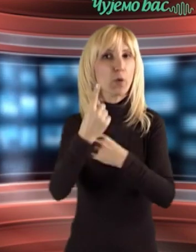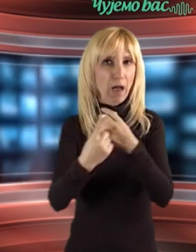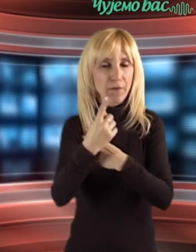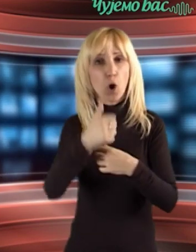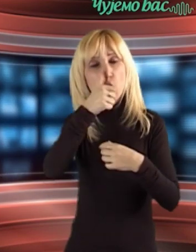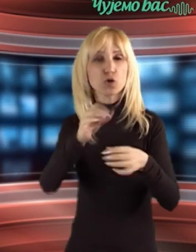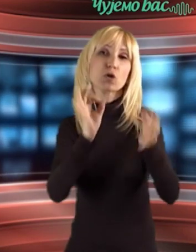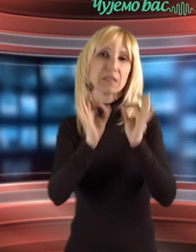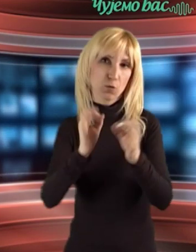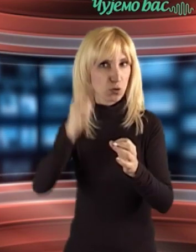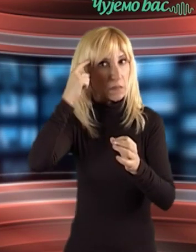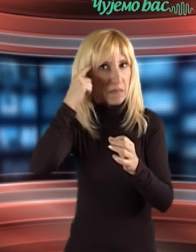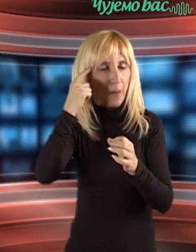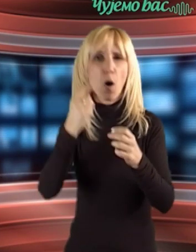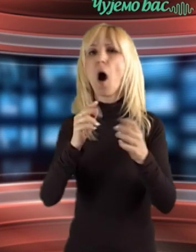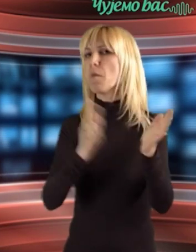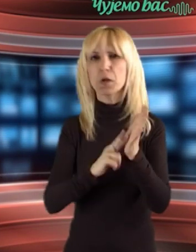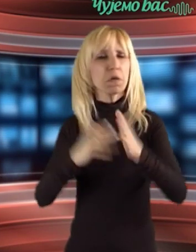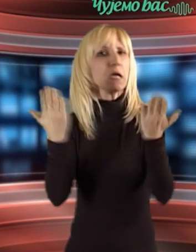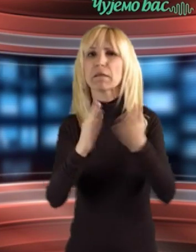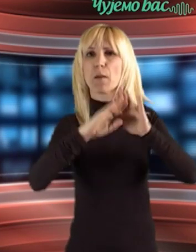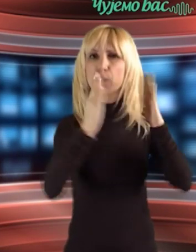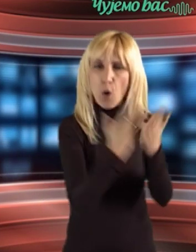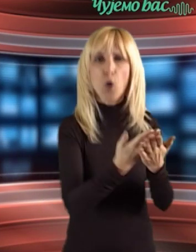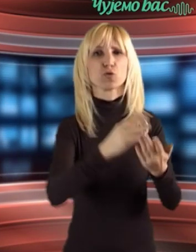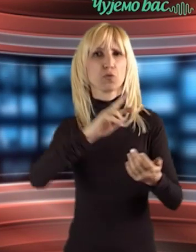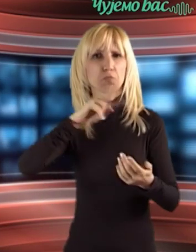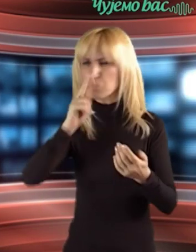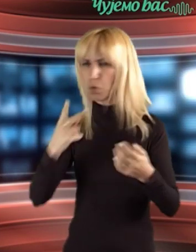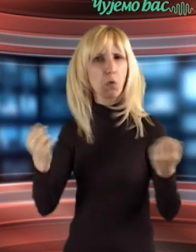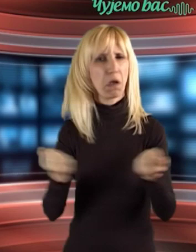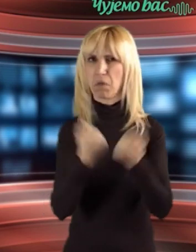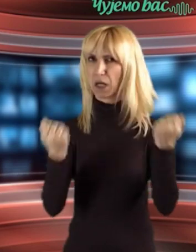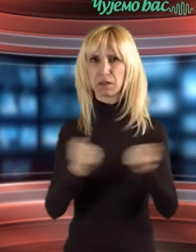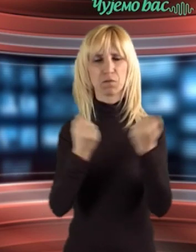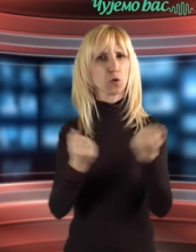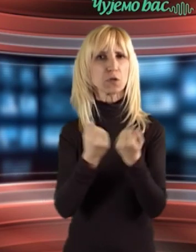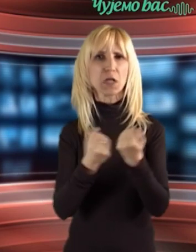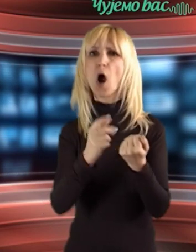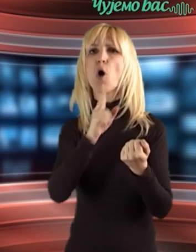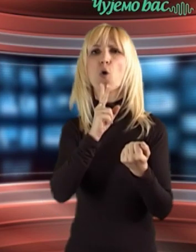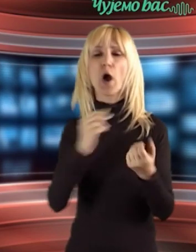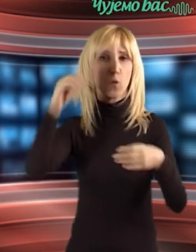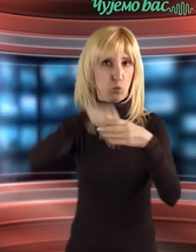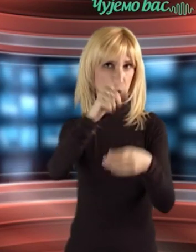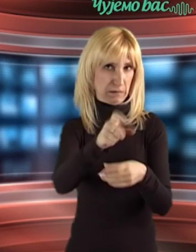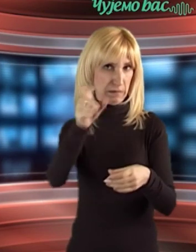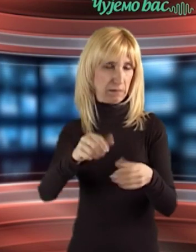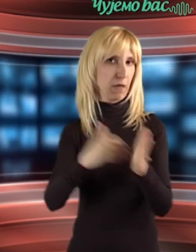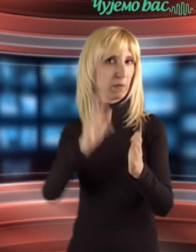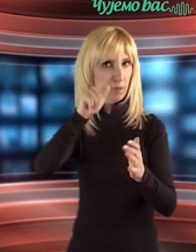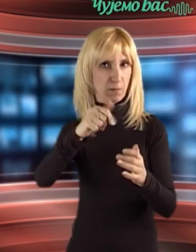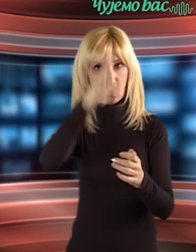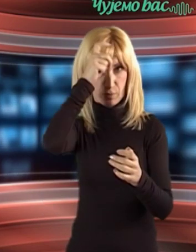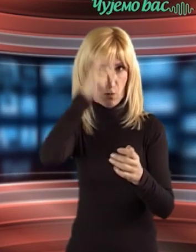ćemo pouzdano znati od prostora gde će se događati, kao i svih drugih aktivnosti koje će svi učesnici imati tokom svog boravka ovde